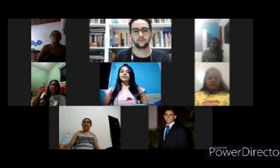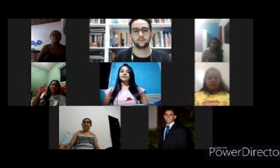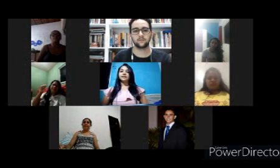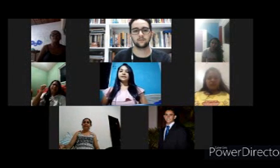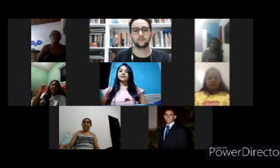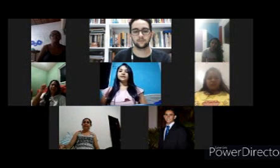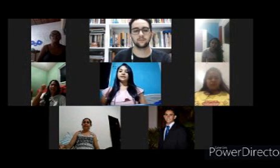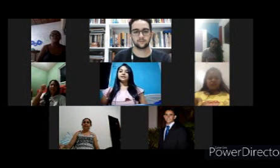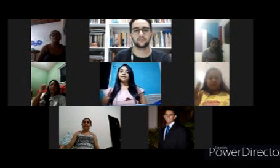né?